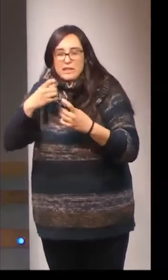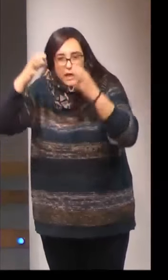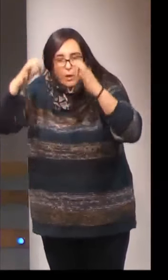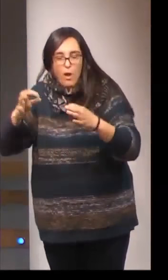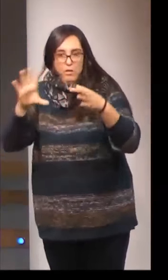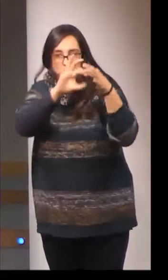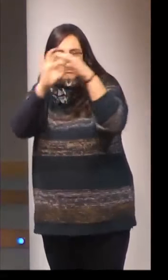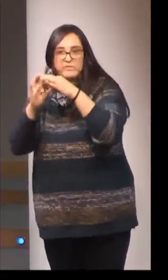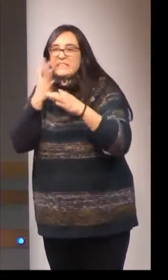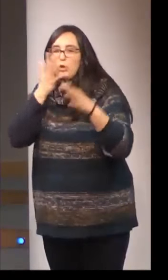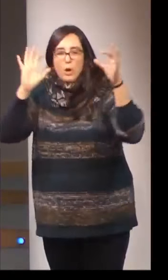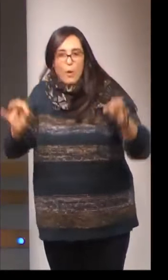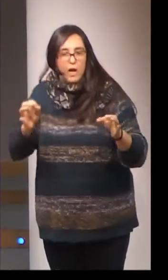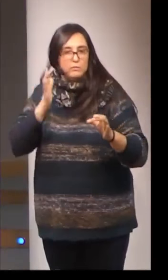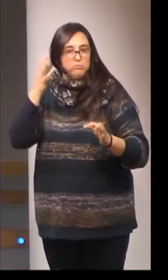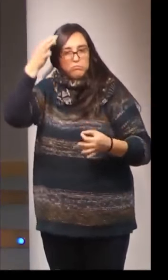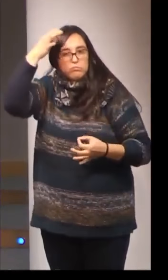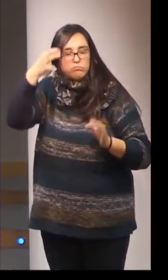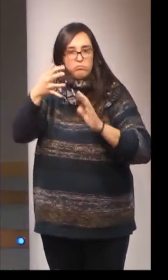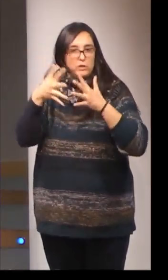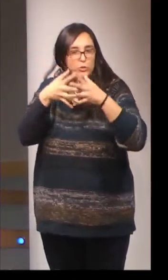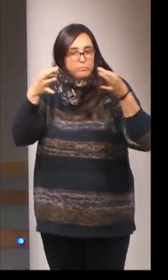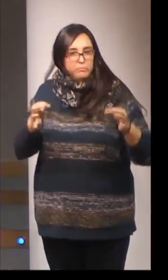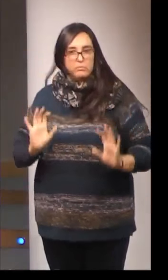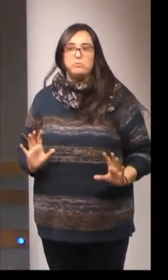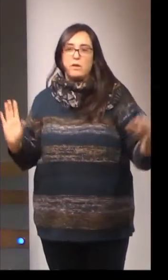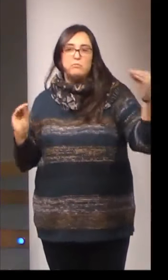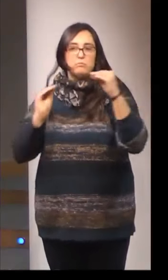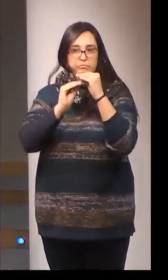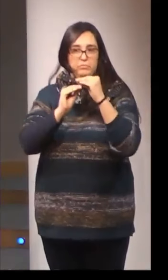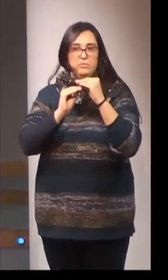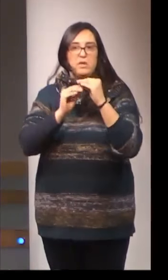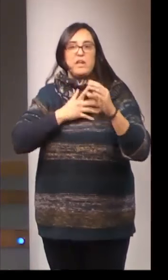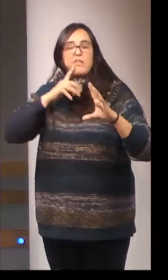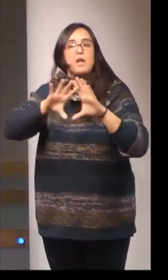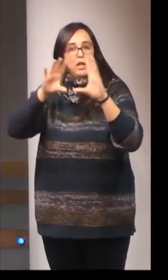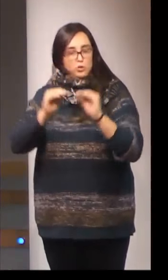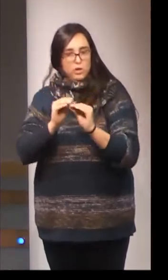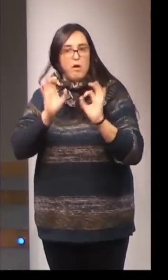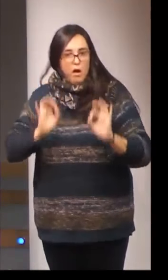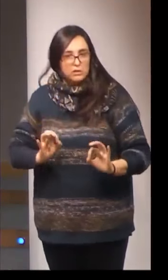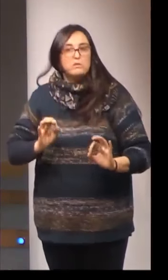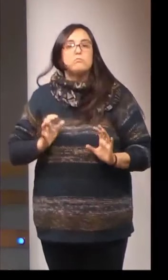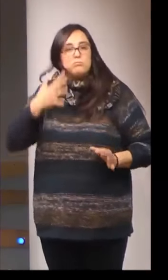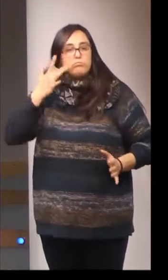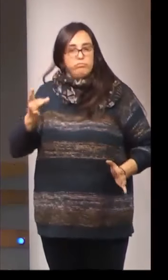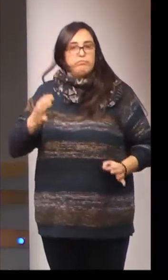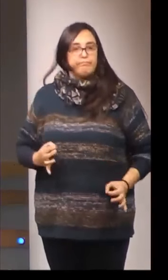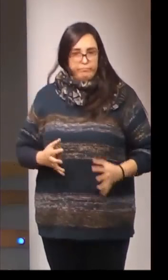un vídeo que lo visualizas en lengua de signos, también tengas la posibilidad de que las preguntas que se hagan en referencia a ese vídeo estén signadas.